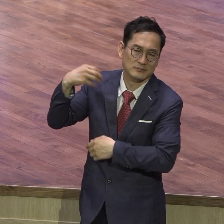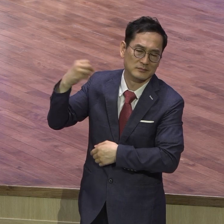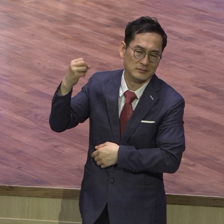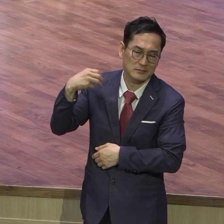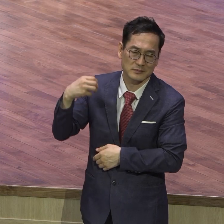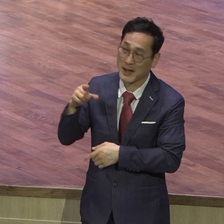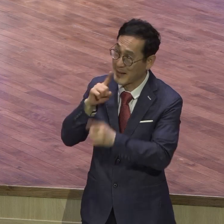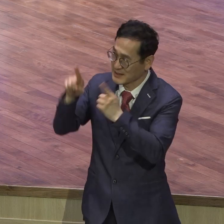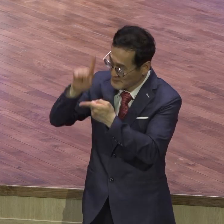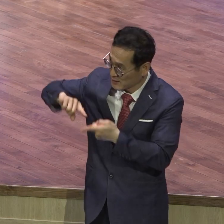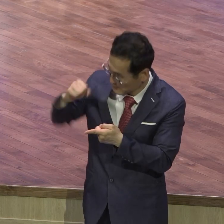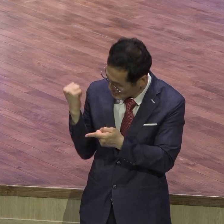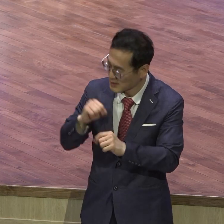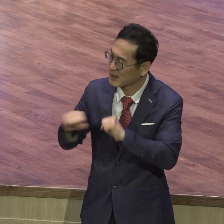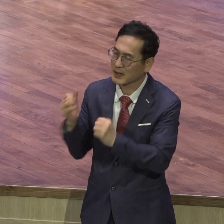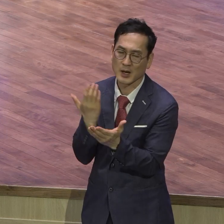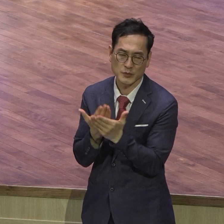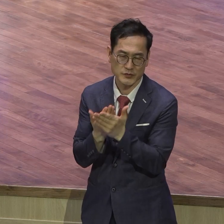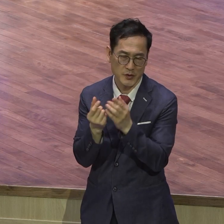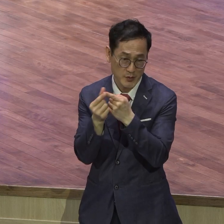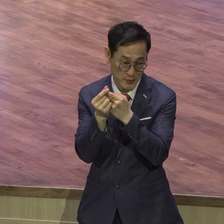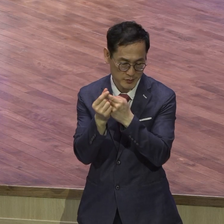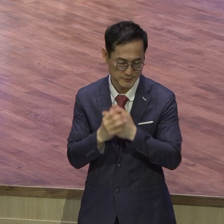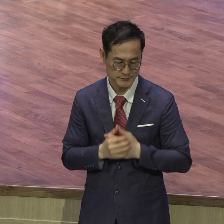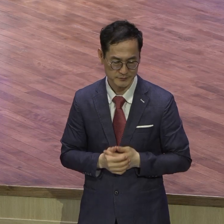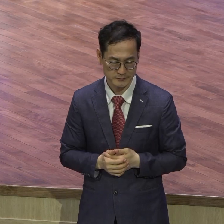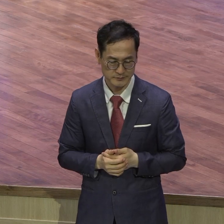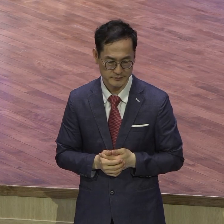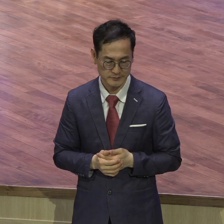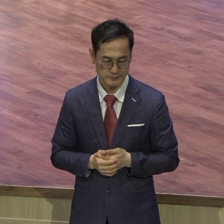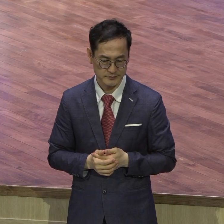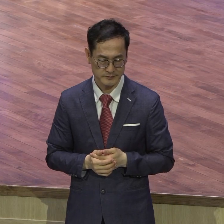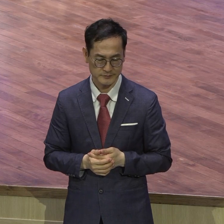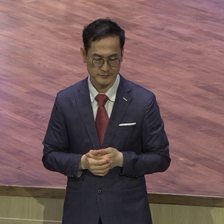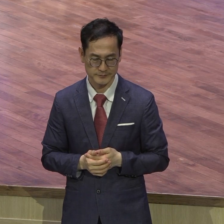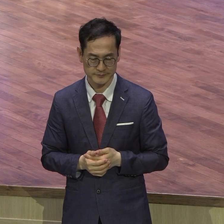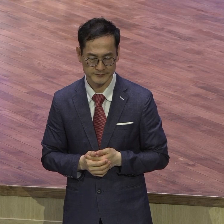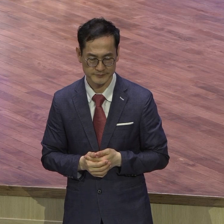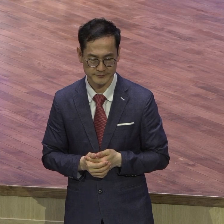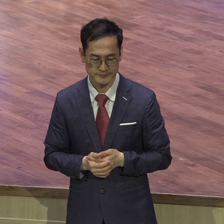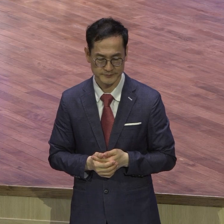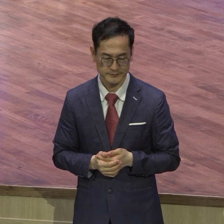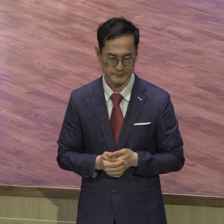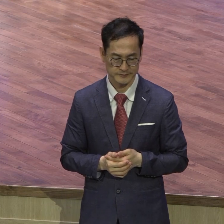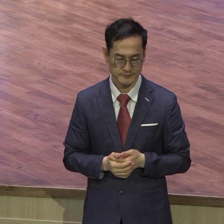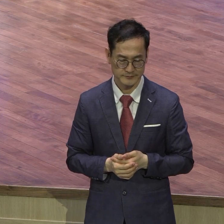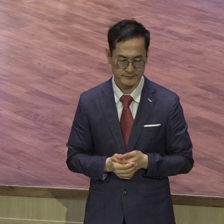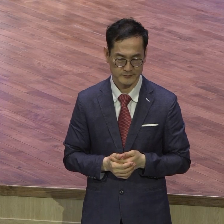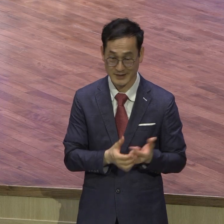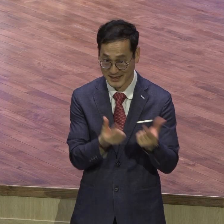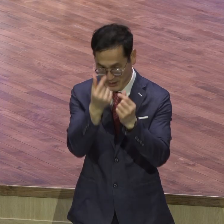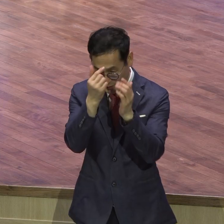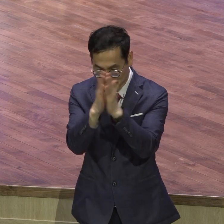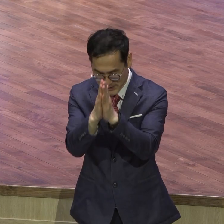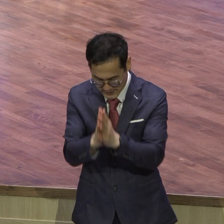신앙생활 되게 해야죠 사사 말씀이 나에게 성취 돼가야 조합사사 조합하시기도 하겠습니다